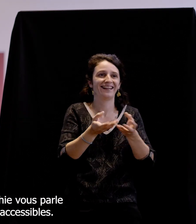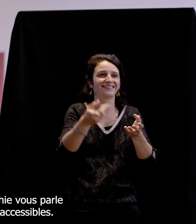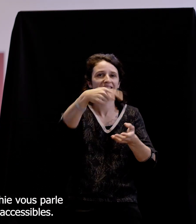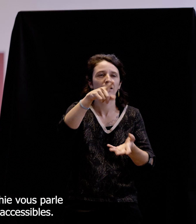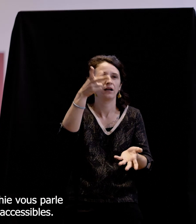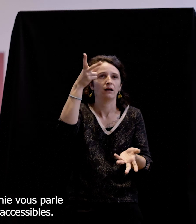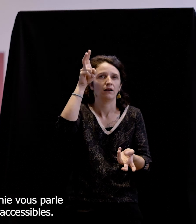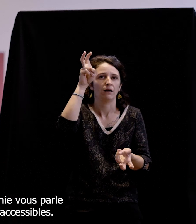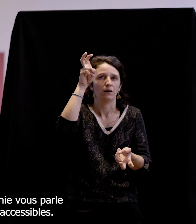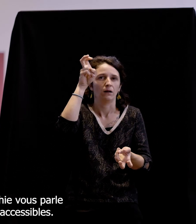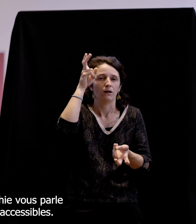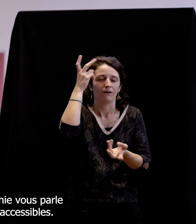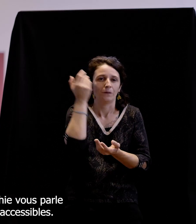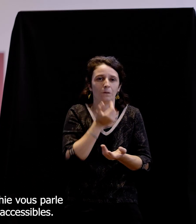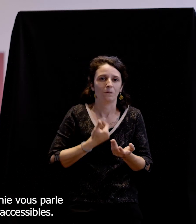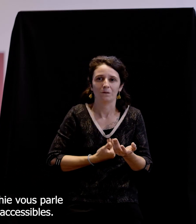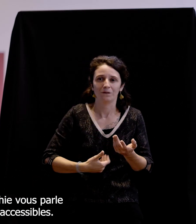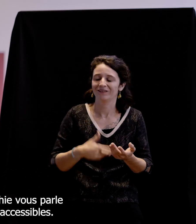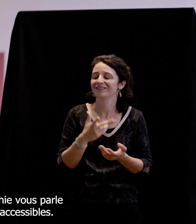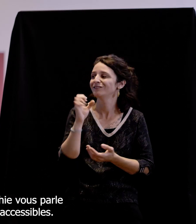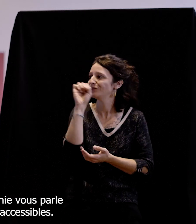que Sophie vous parle de choses plus accessibles.